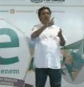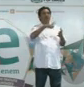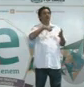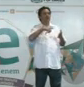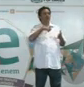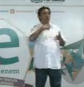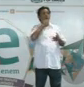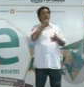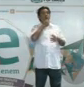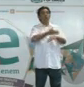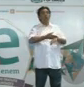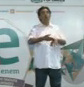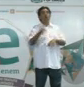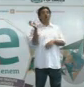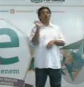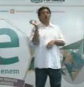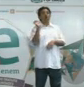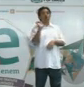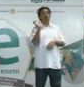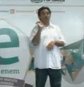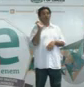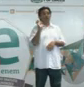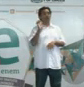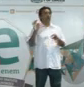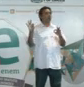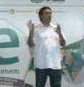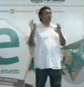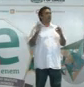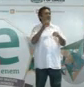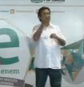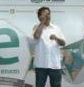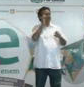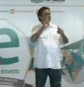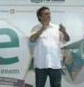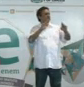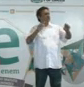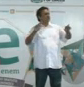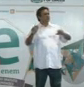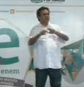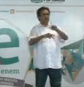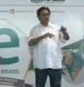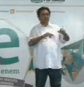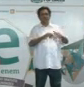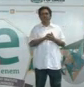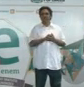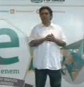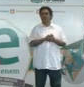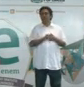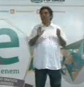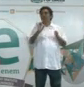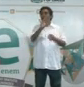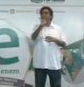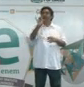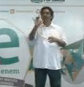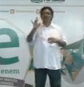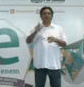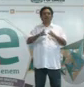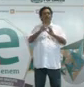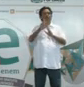o albino, tem o homossexual. Todo tipo de gente tem no Cortiço, ok. E cada um com